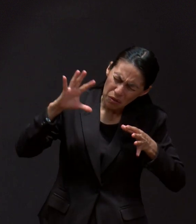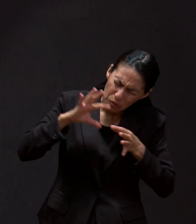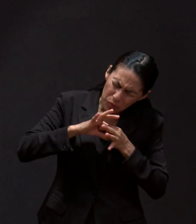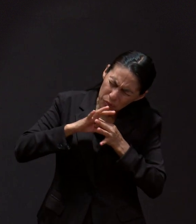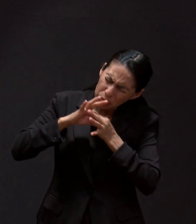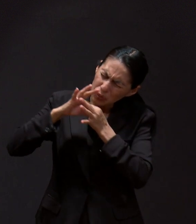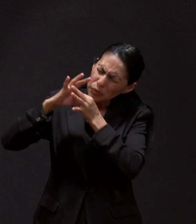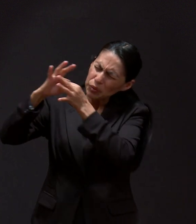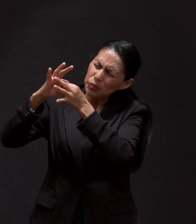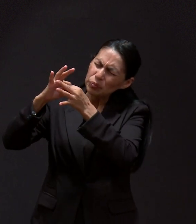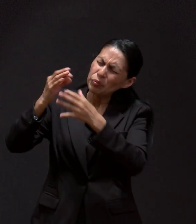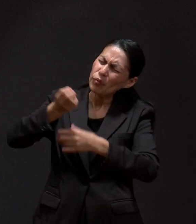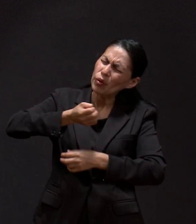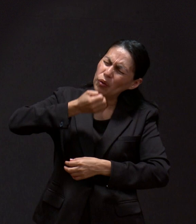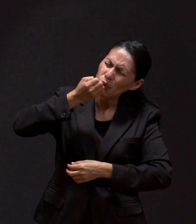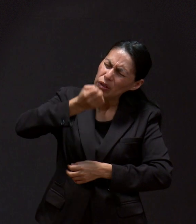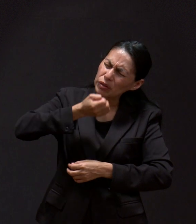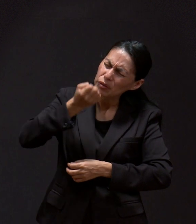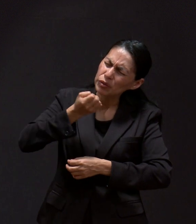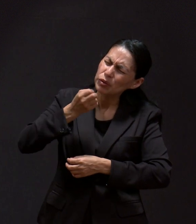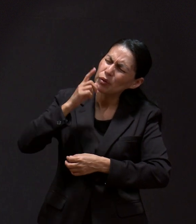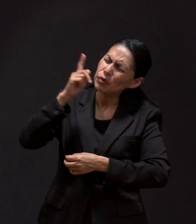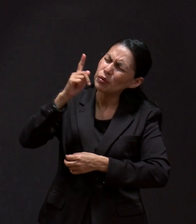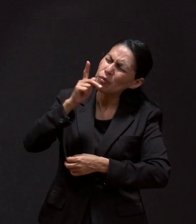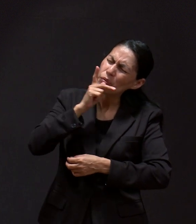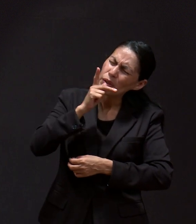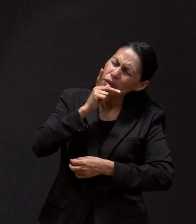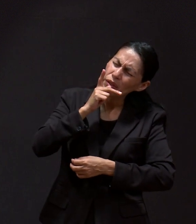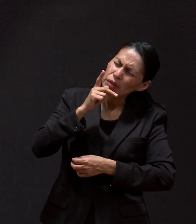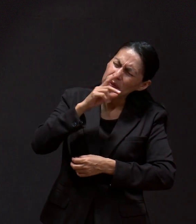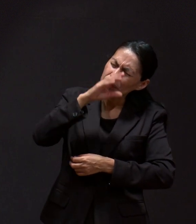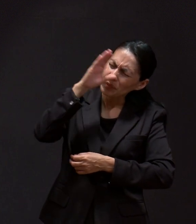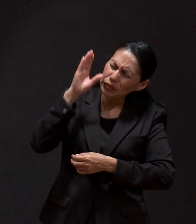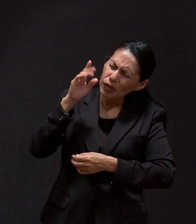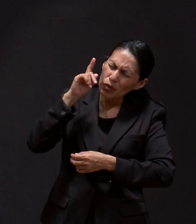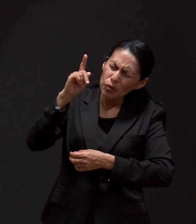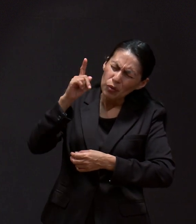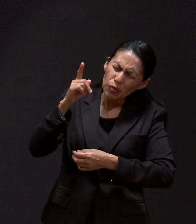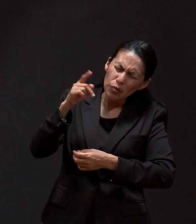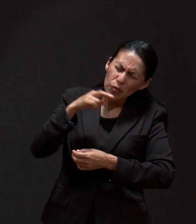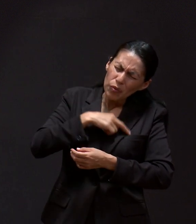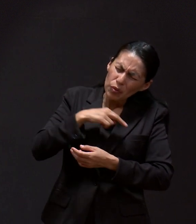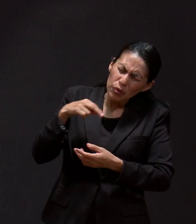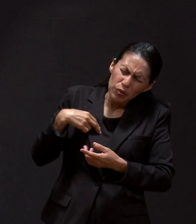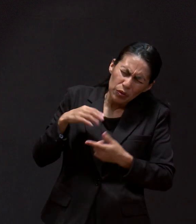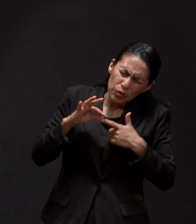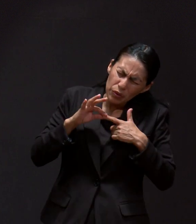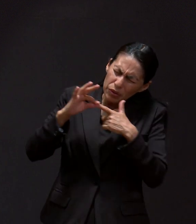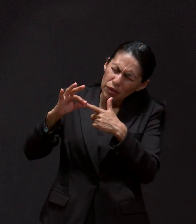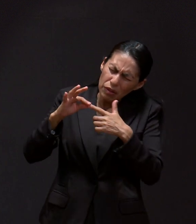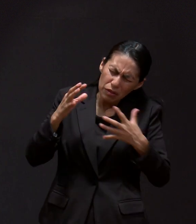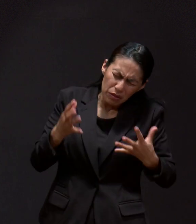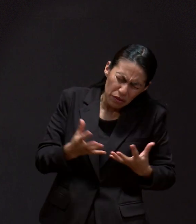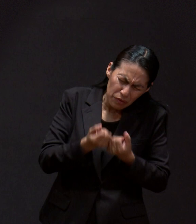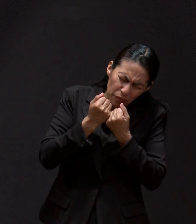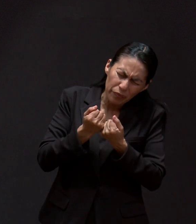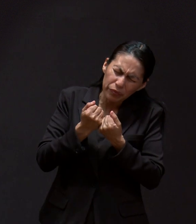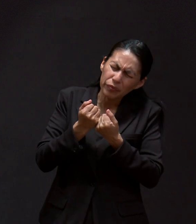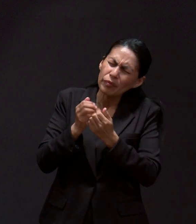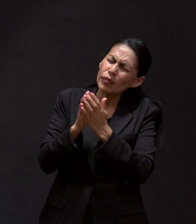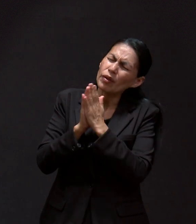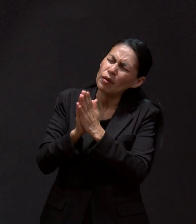porque tú eres la fuente de vida tú eres nuestro padre celestial eres nuestro